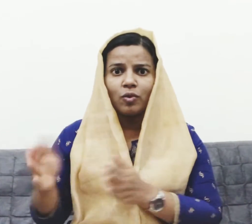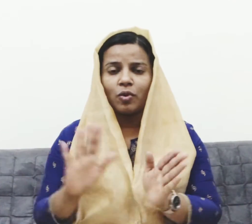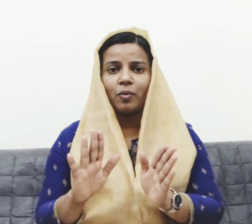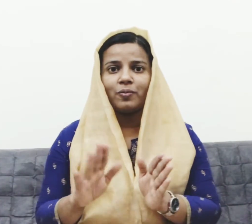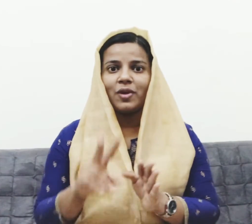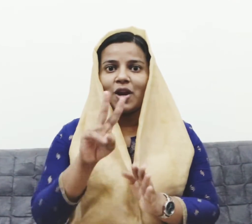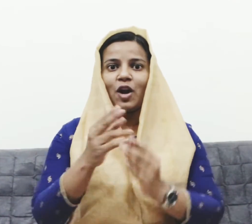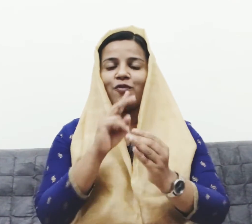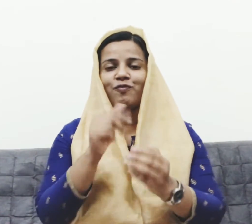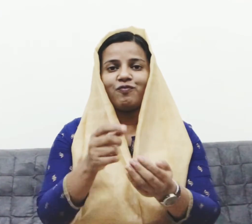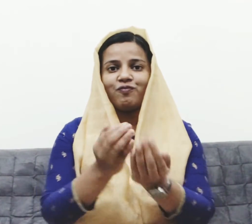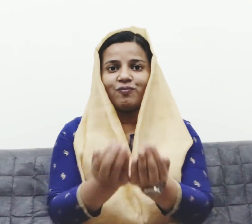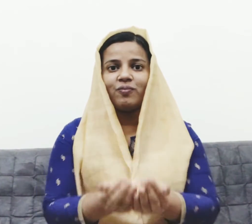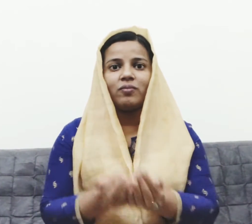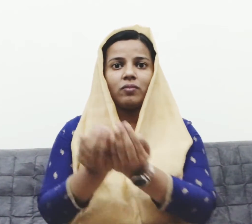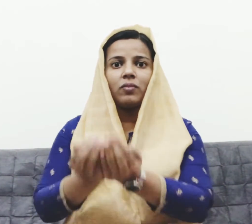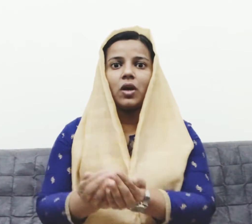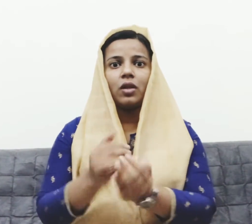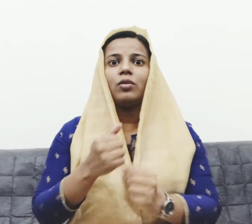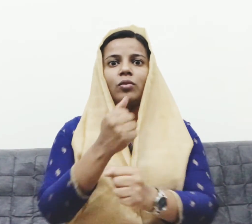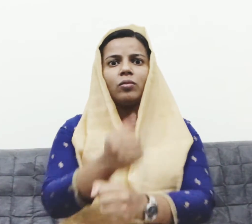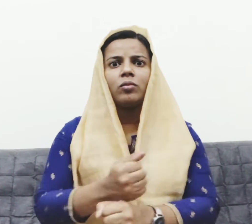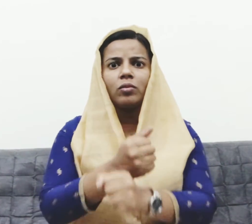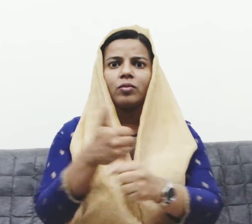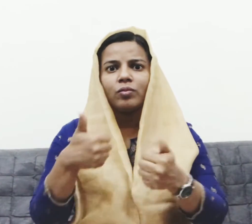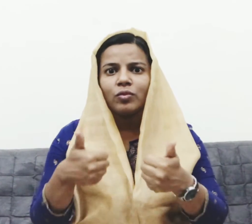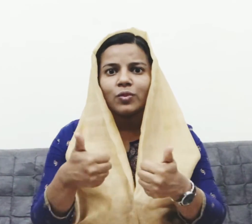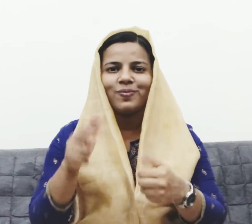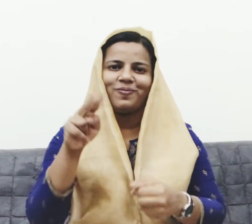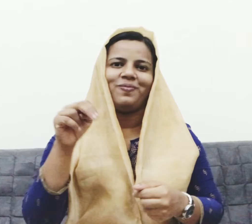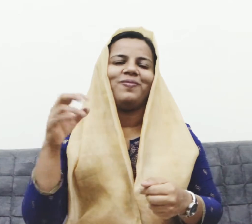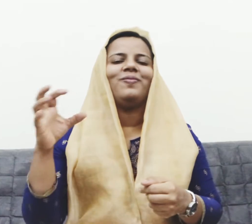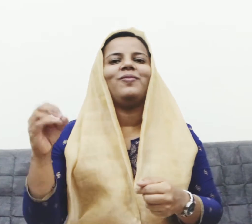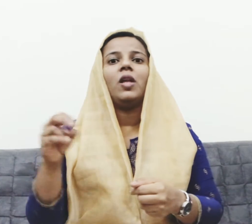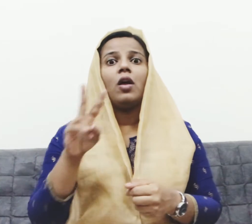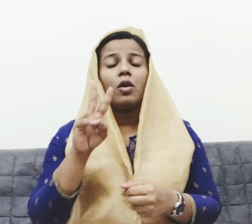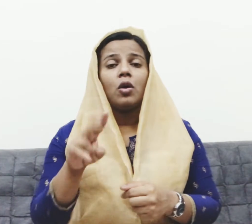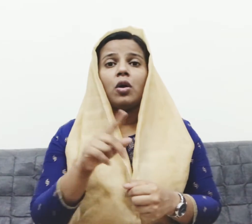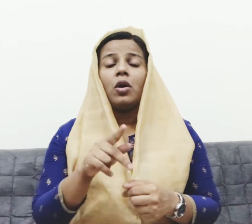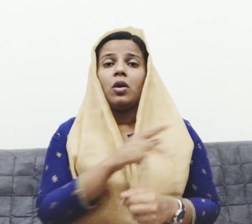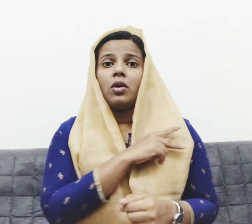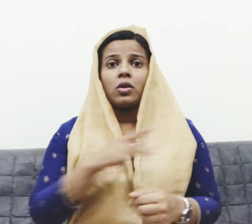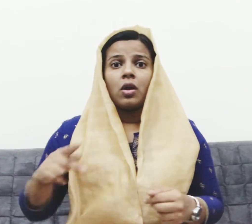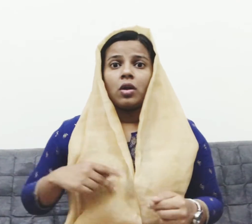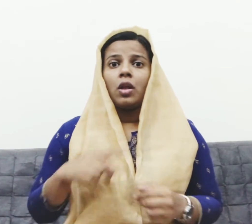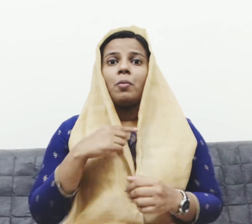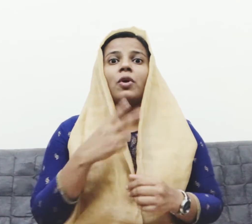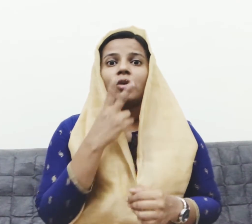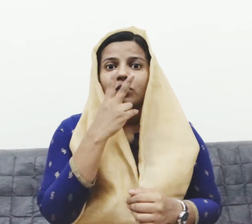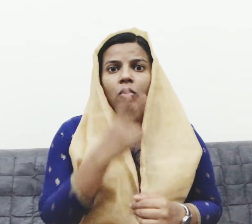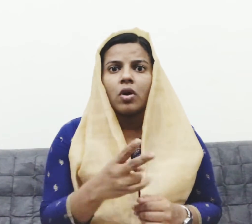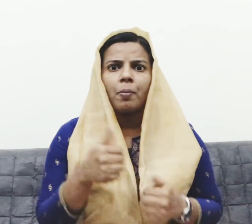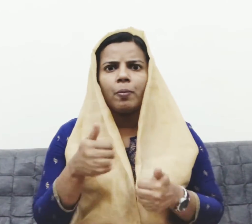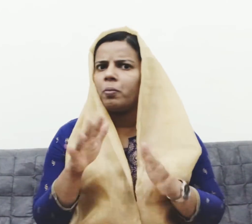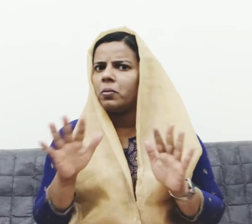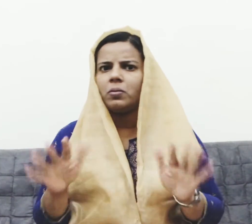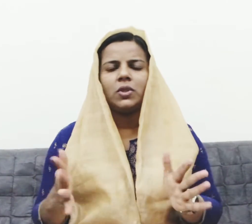പറയുന്നില്ല രണ്ട് വള്ളത്തിൽ യാത്ര ചെയ്യാൻ കഴിയത്തില്ല. ഇതുപോലെ ഒരേ സമയത്ത് രണ്ട് യജമാനന്മാരെ നമുക്ക് സ്നേഹിക്കാൻ അല്ലെങ്കിൽ